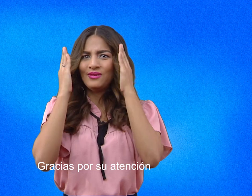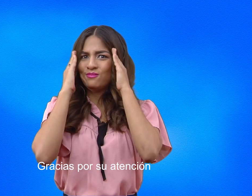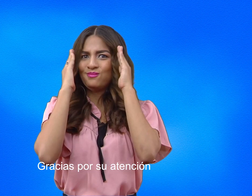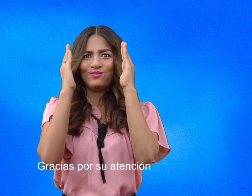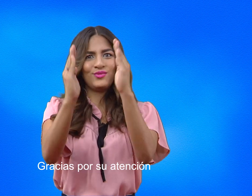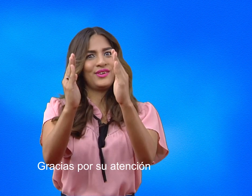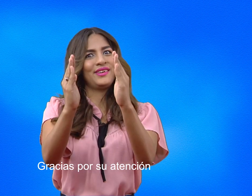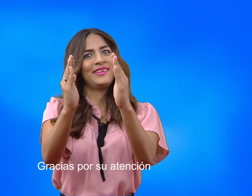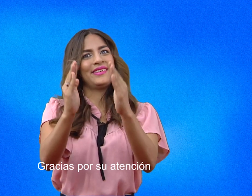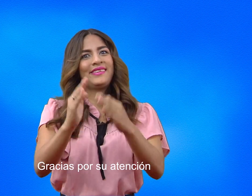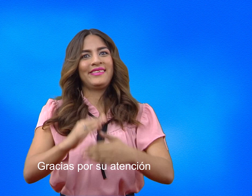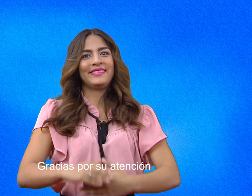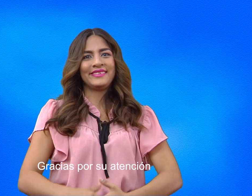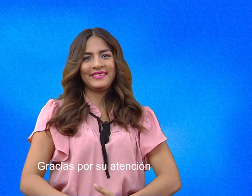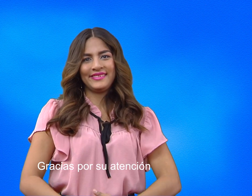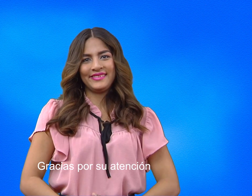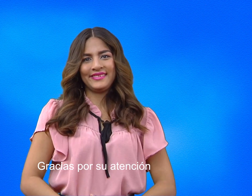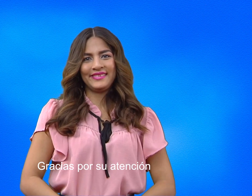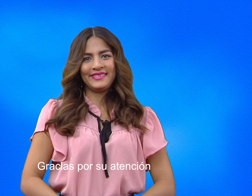Gracias por su atención.